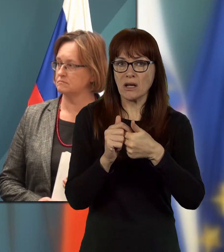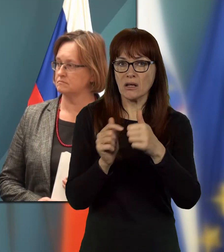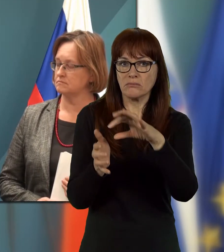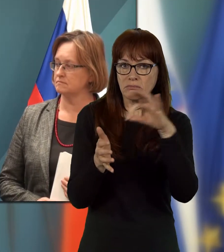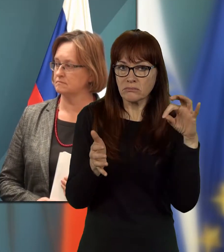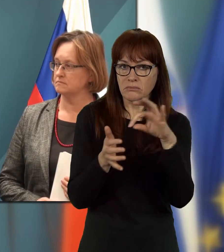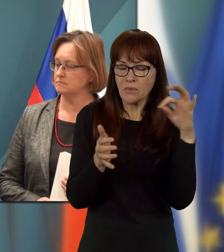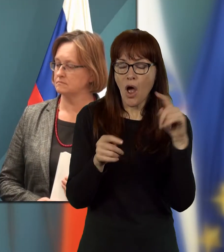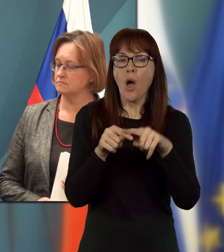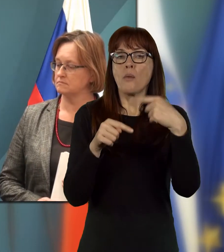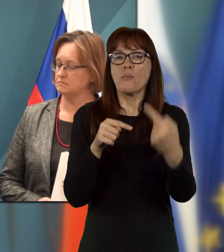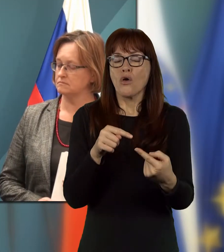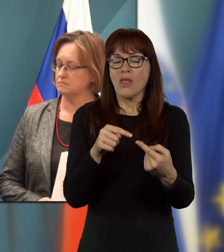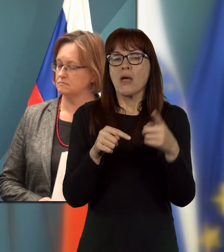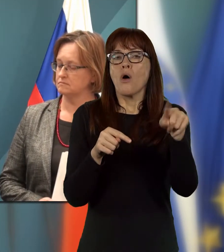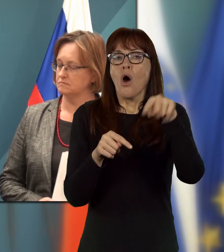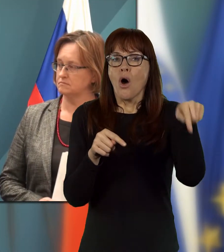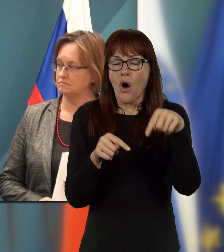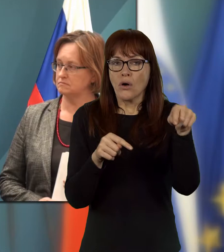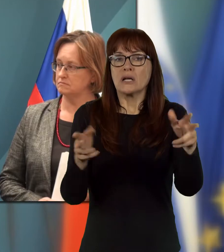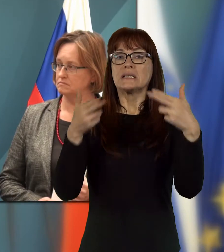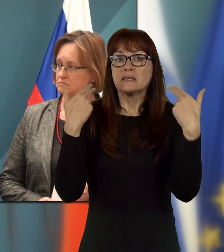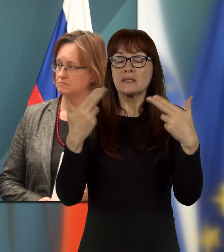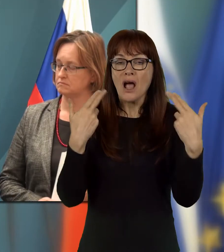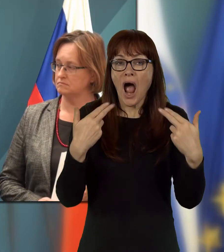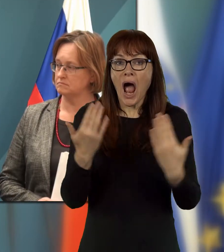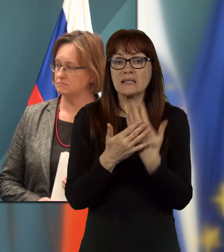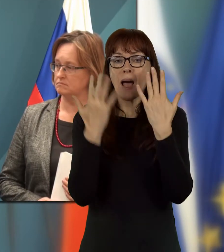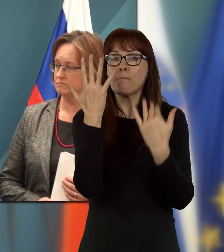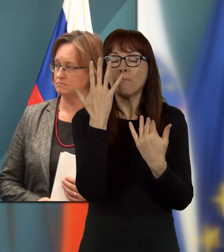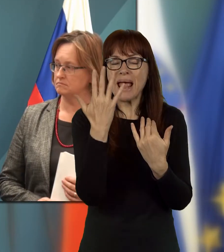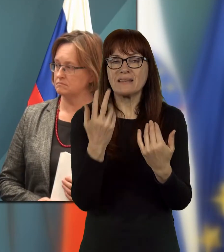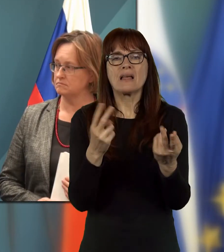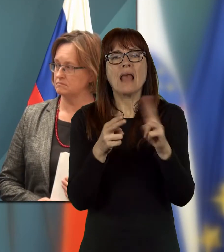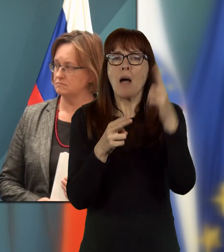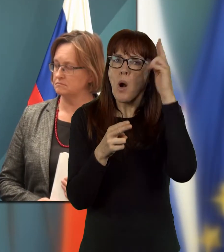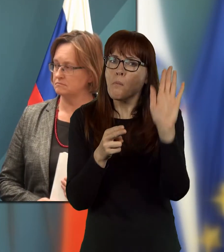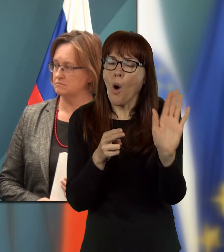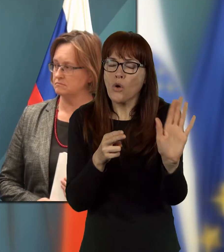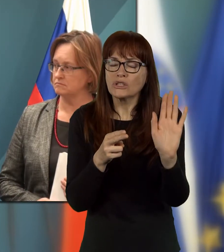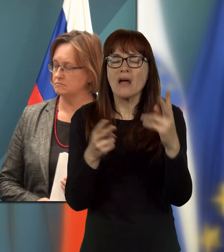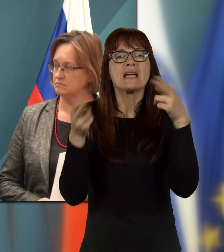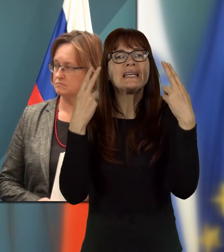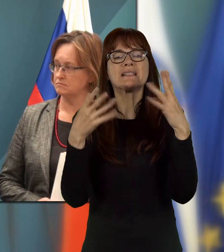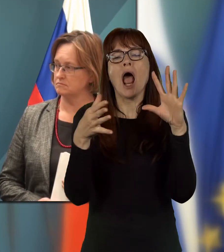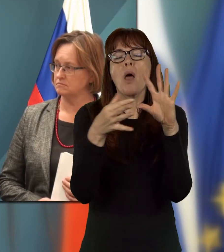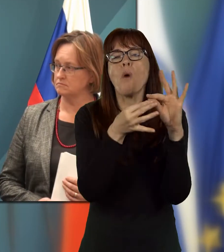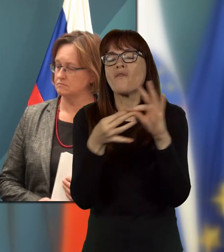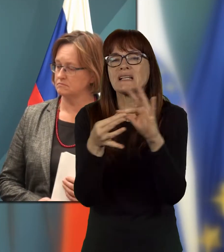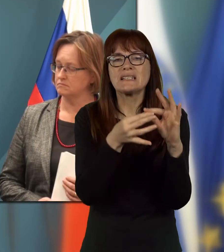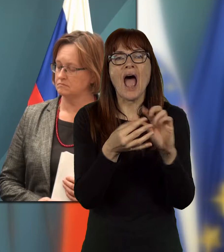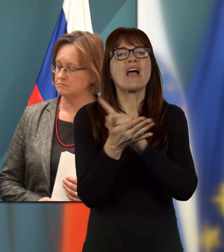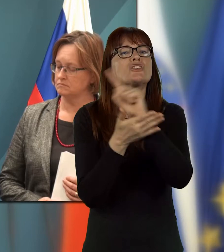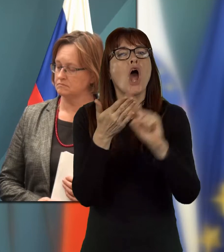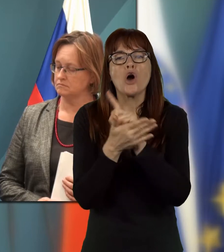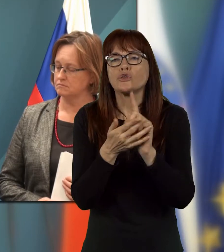stvari in so jih potem pač iskali za teh 5 ključnih, ki jih najbolje poznajo, tudi povezave,